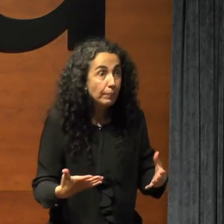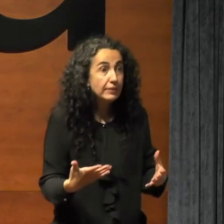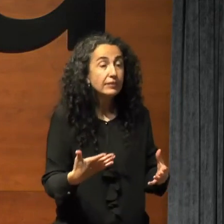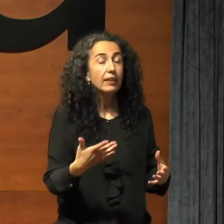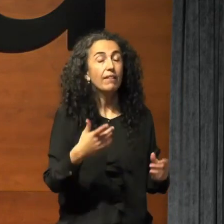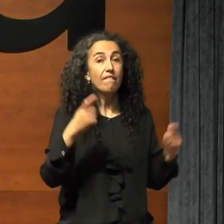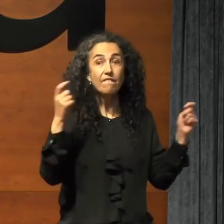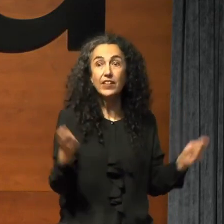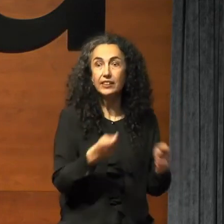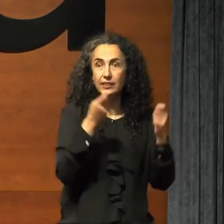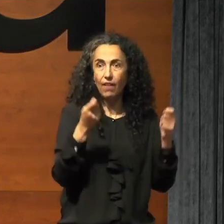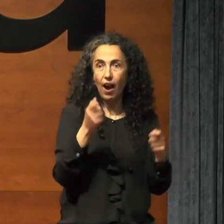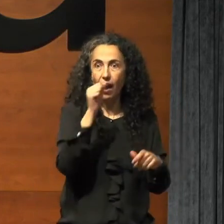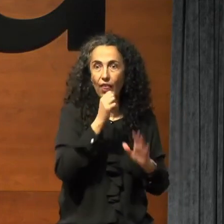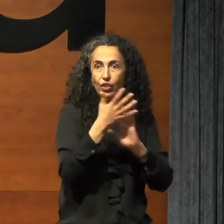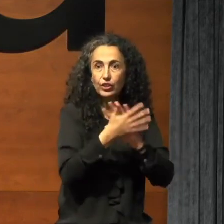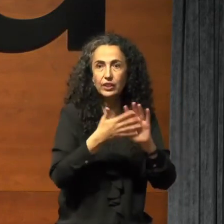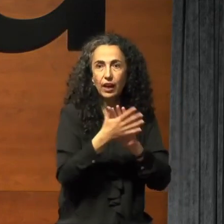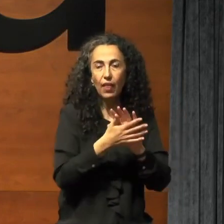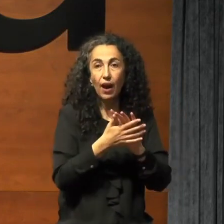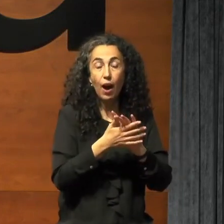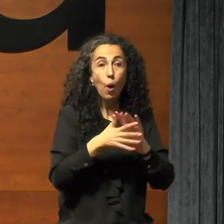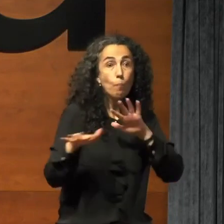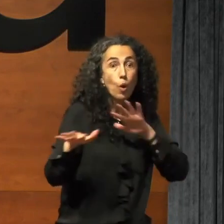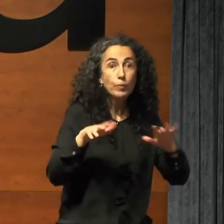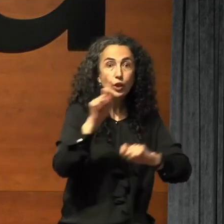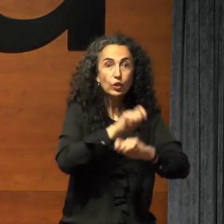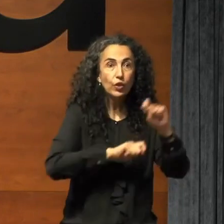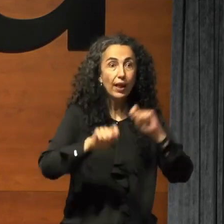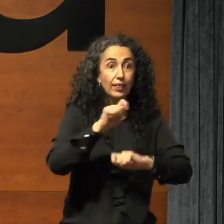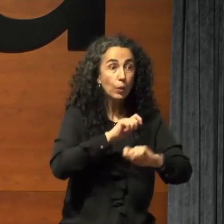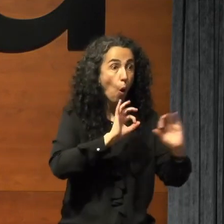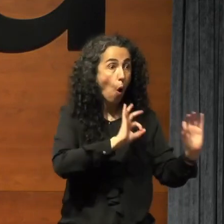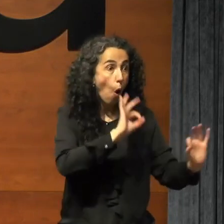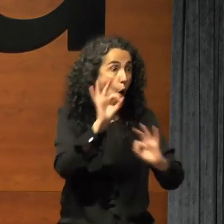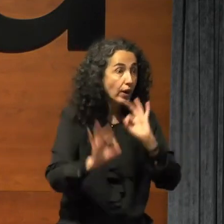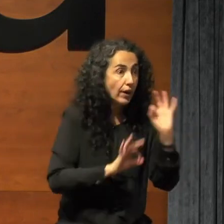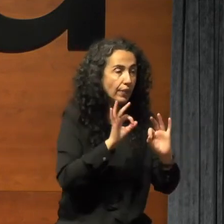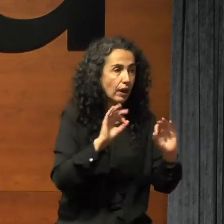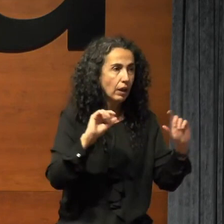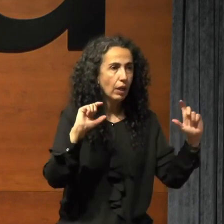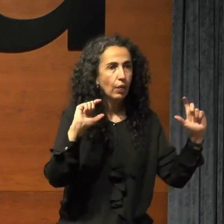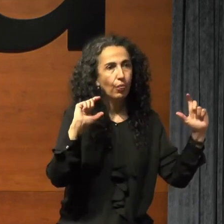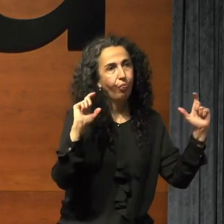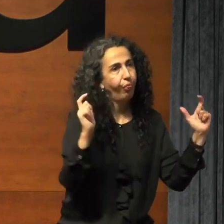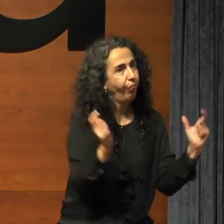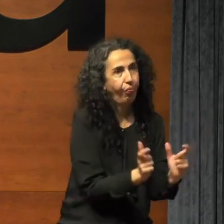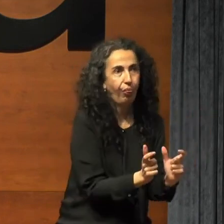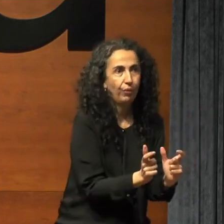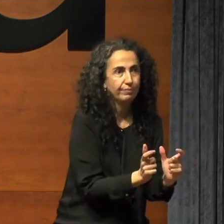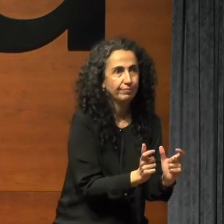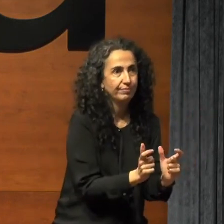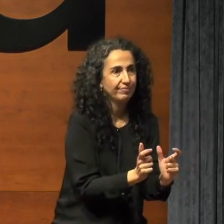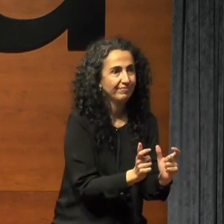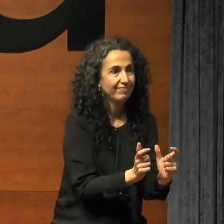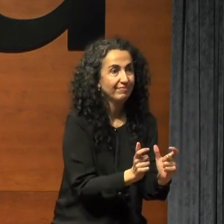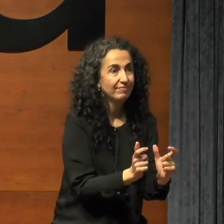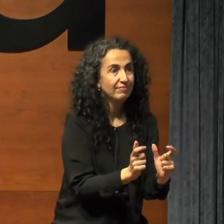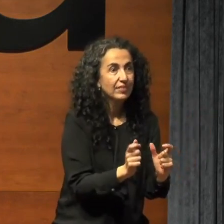objetivo muy diferente a los que tenían anteriormente. Pero es verdad que